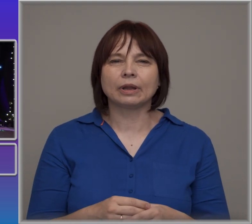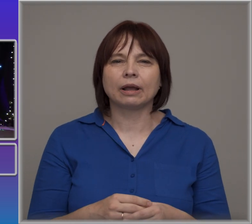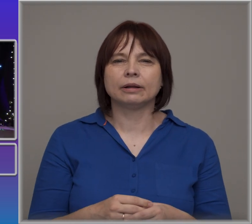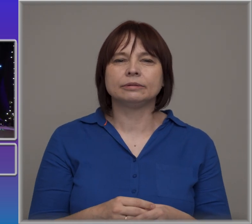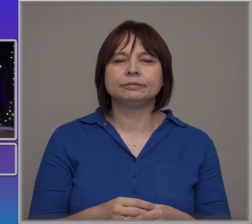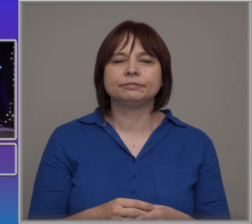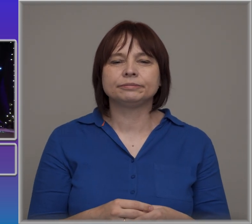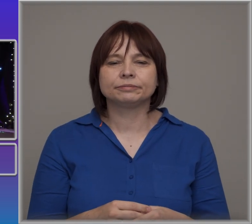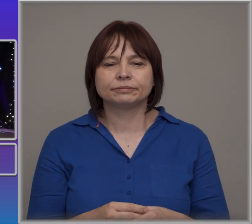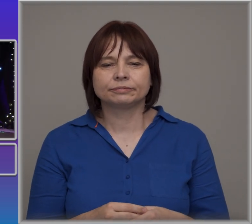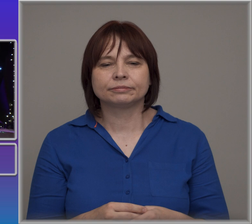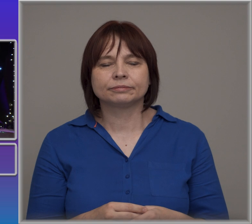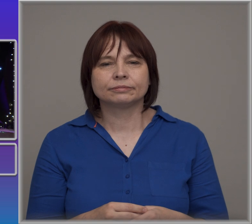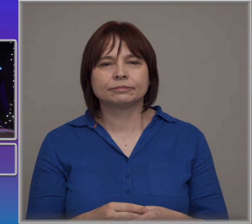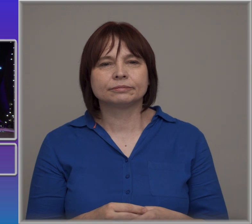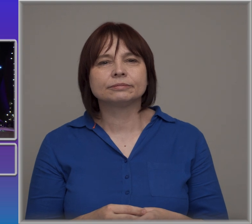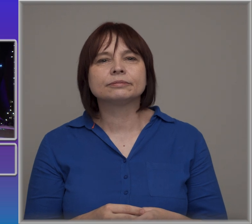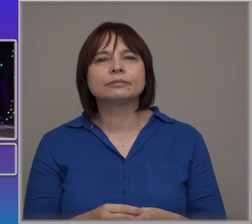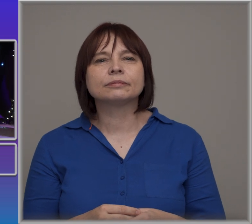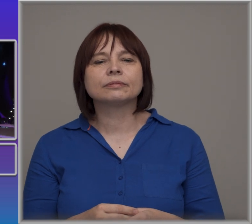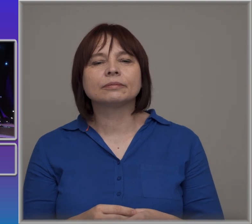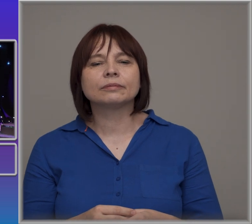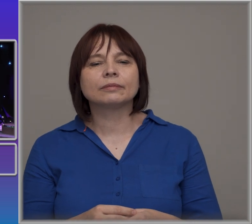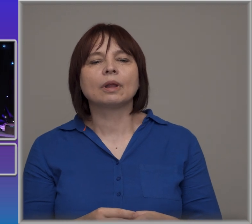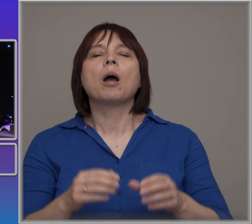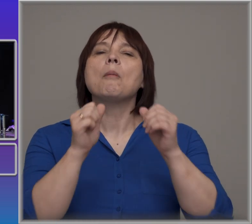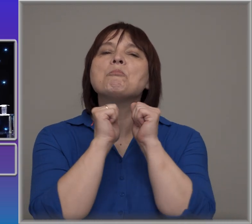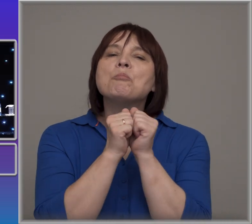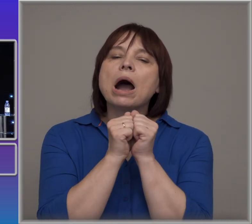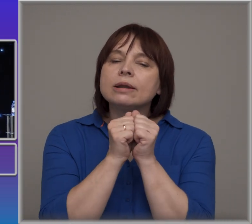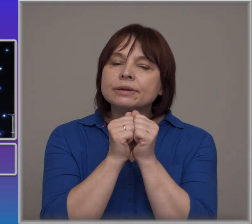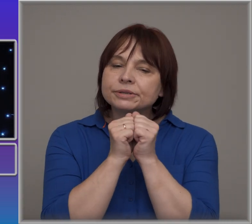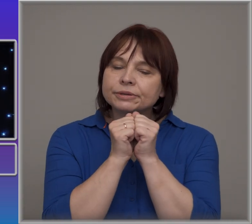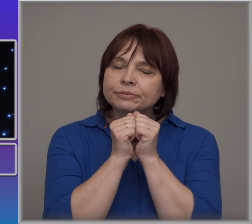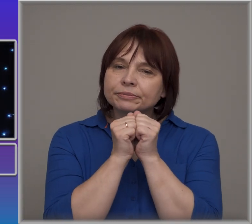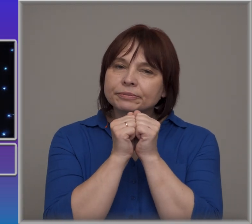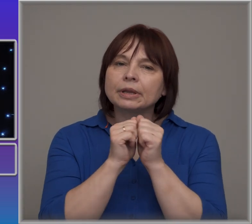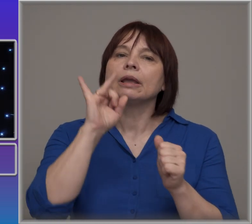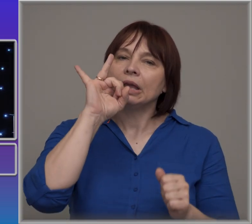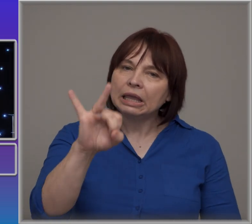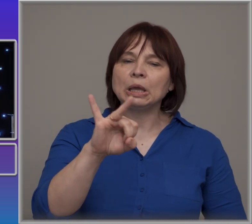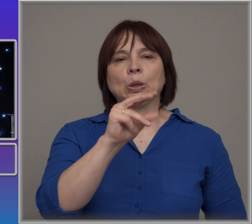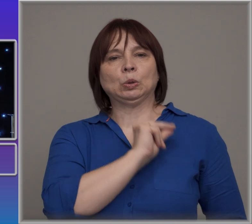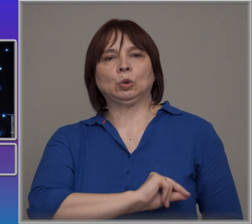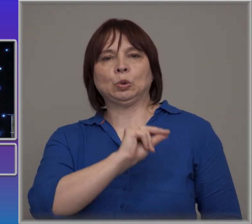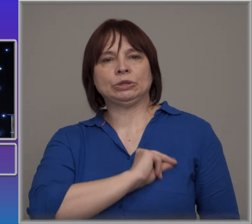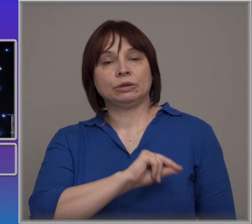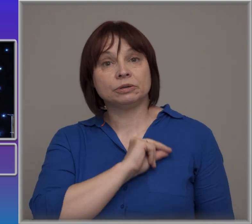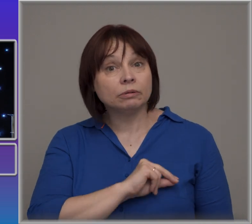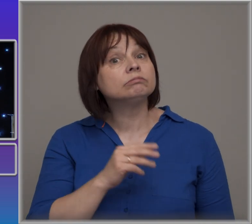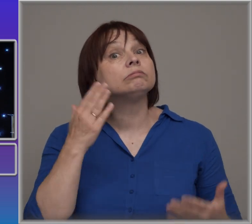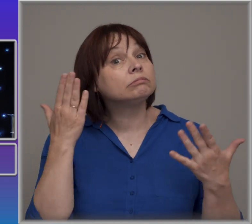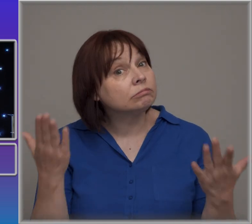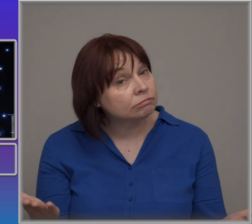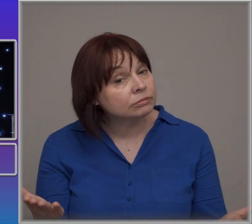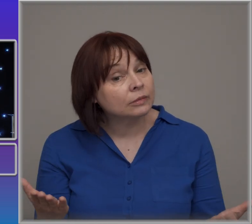отображение Его различных характеристик, Его различных качеств, Его различных, можно сказать, да, качеств